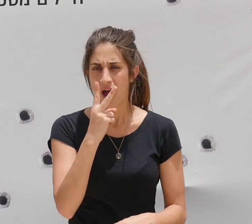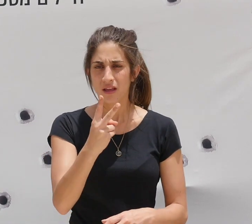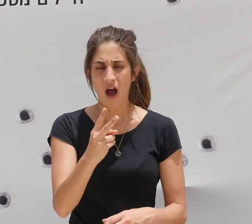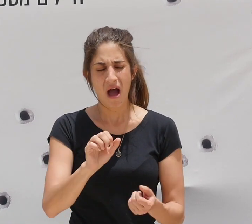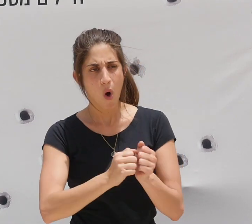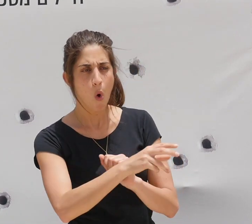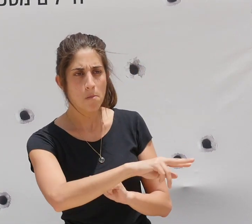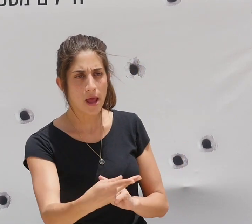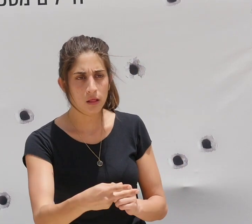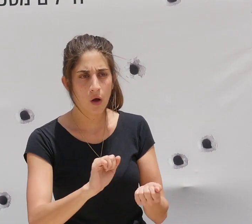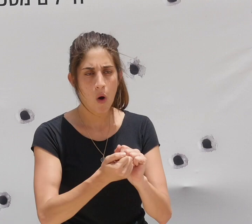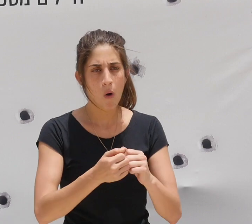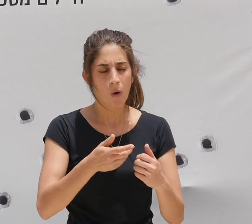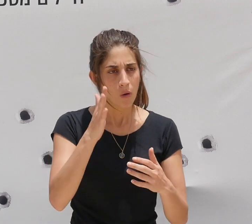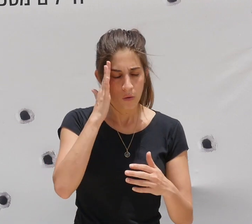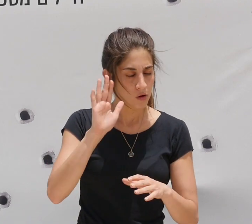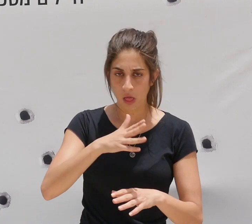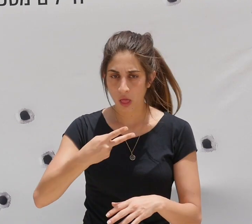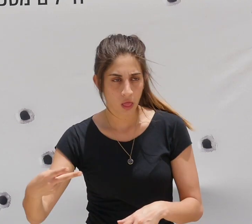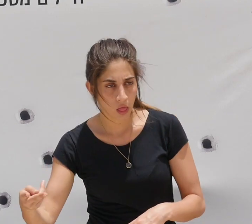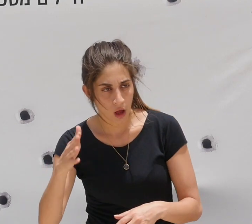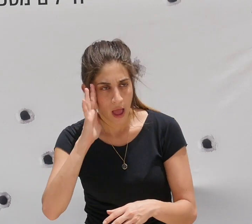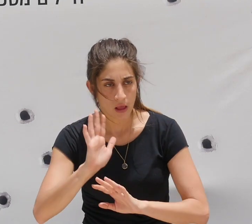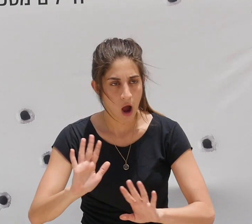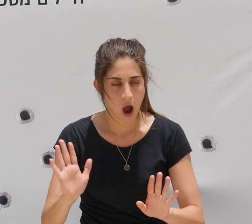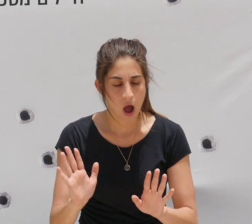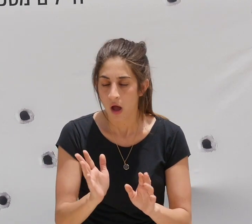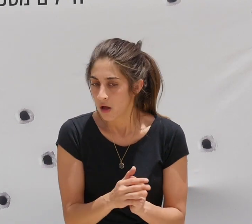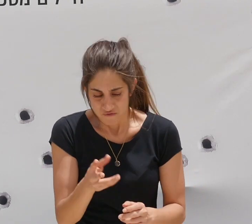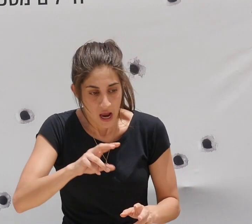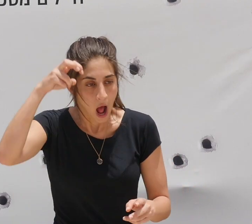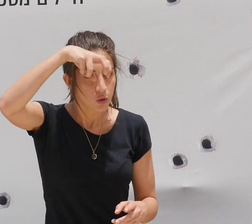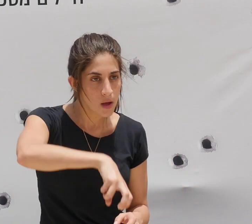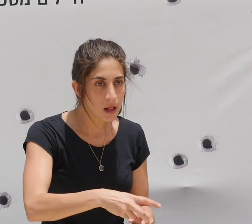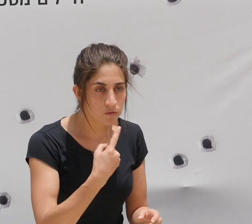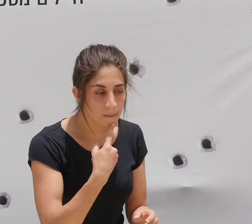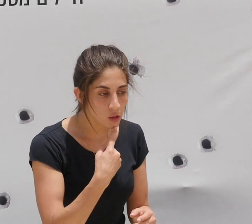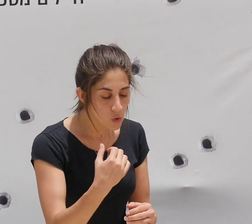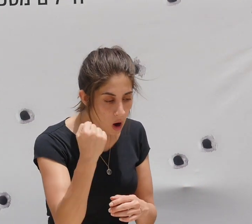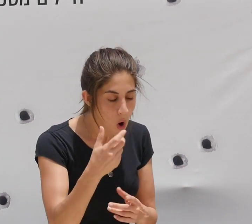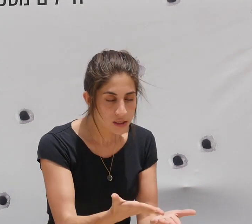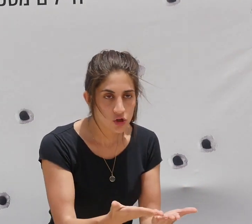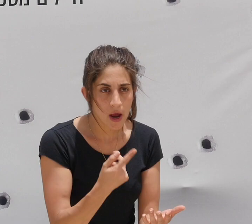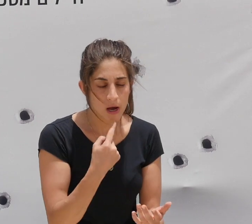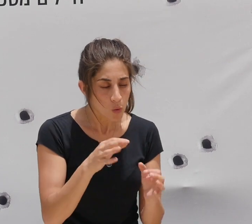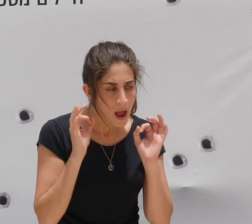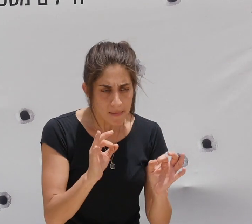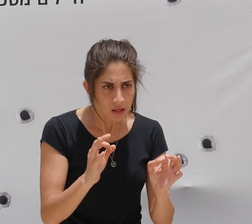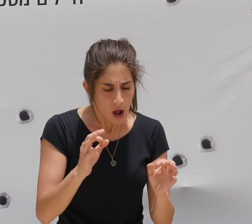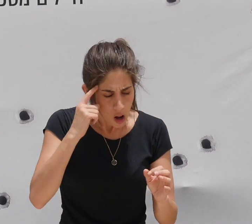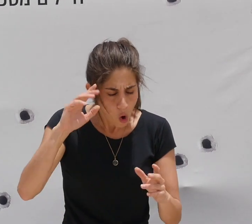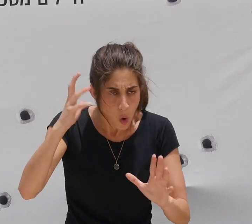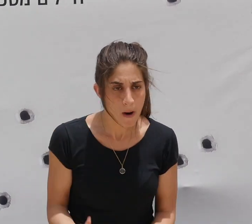מת או מחוסר הכרה. אז ירדנו למטה ואמרנו לכל הכוח הזה שהם היו באמת לא